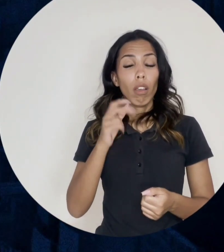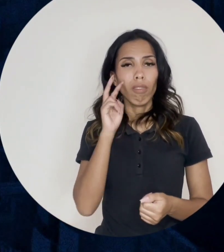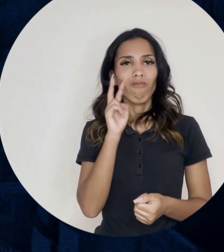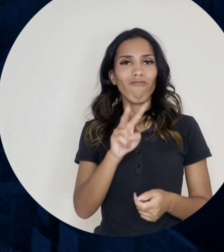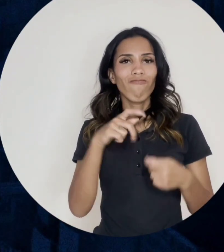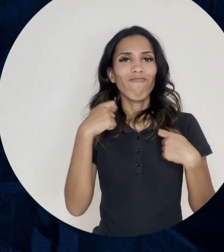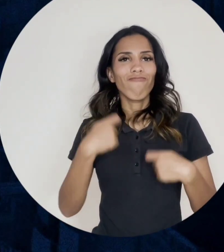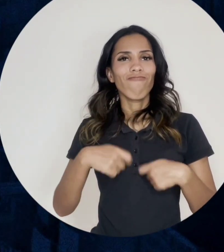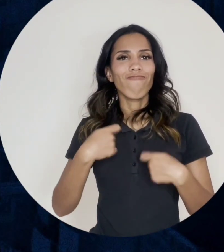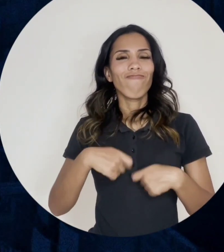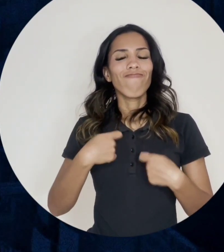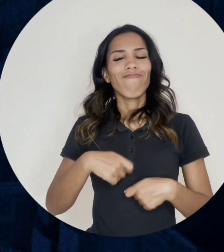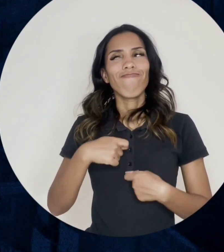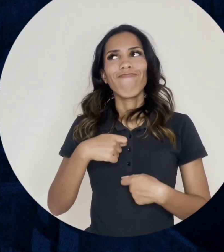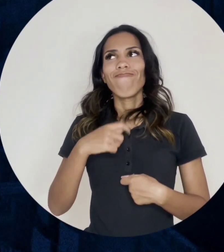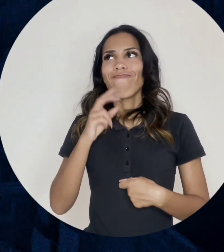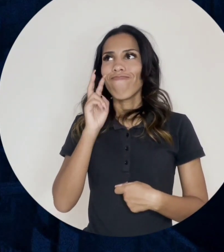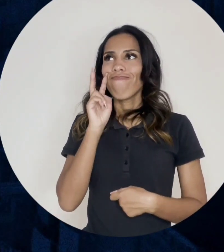minha mãe.